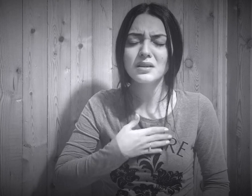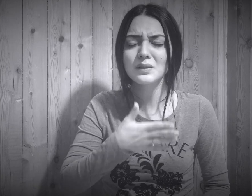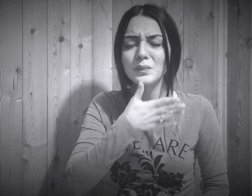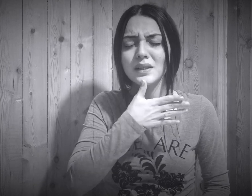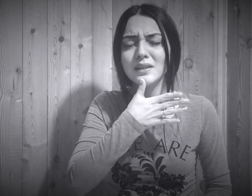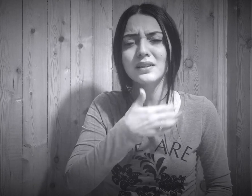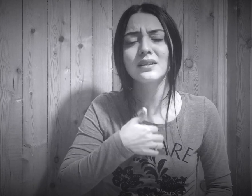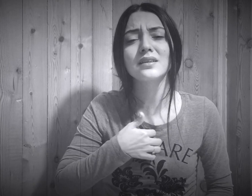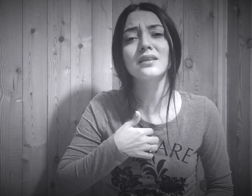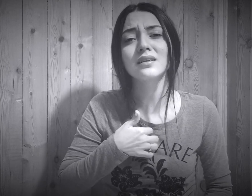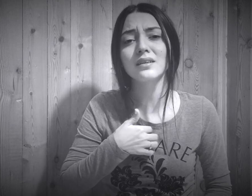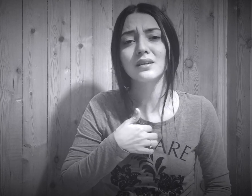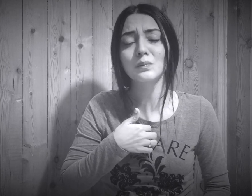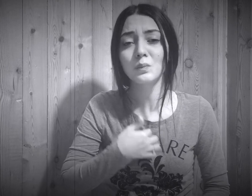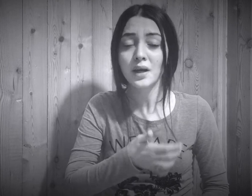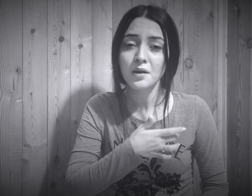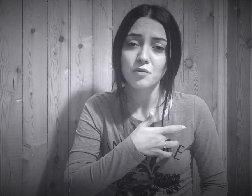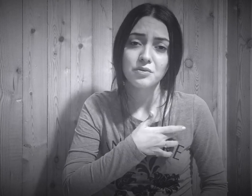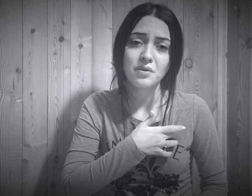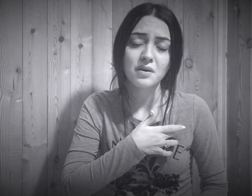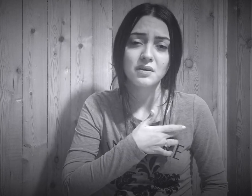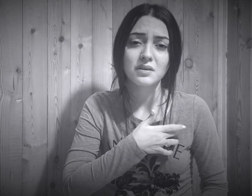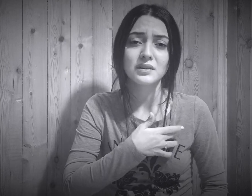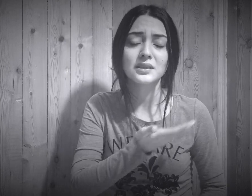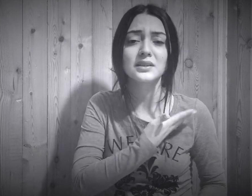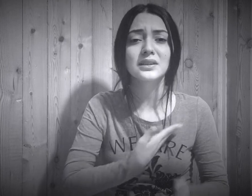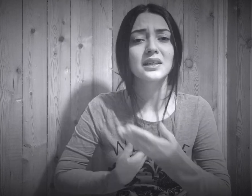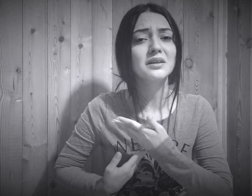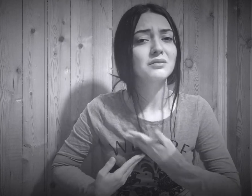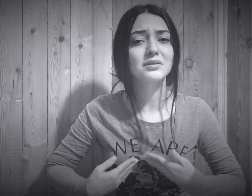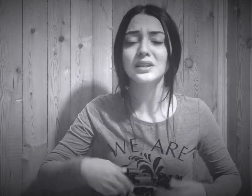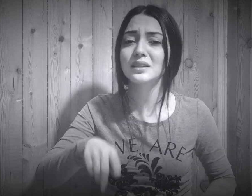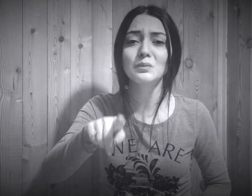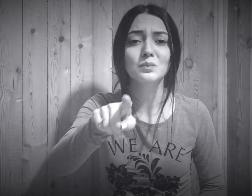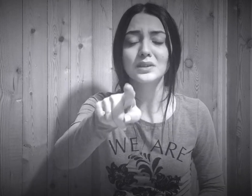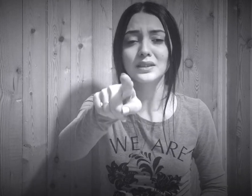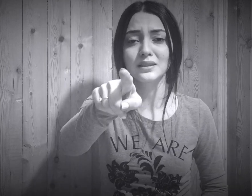bildiğim vefalı sevdiğimsin